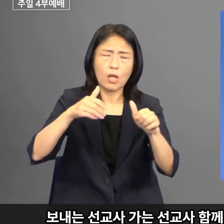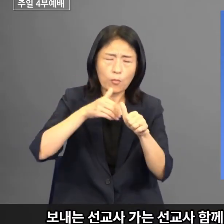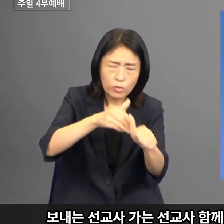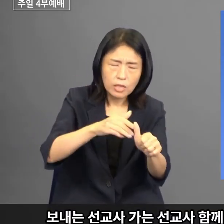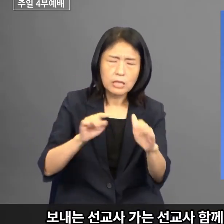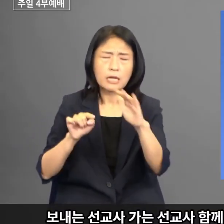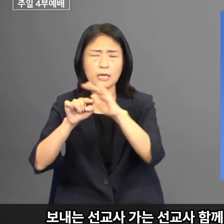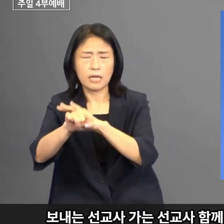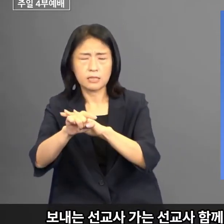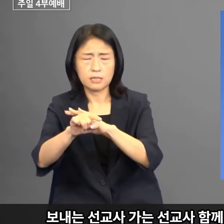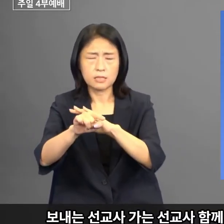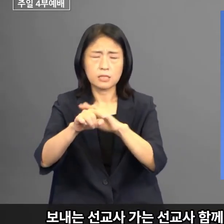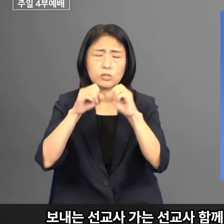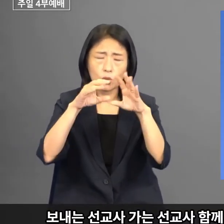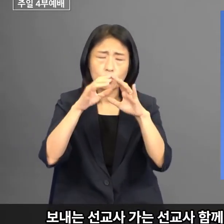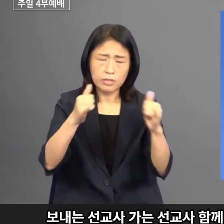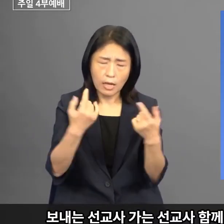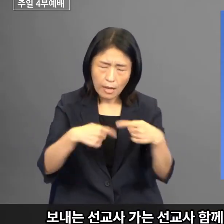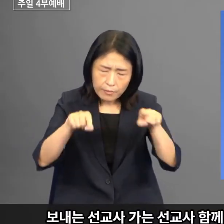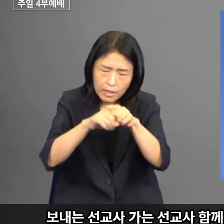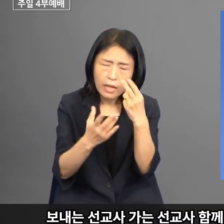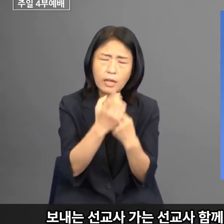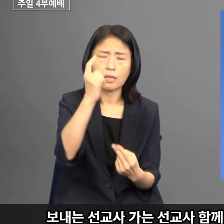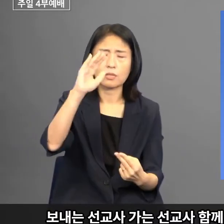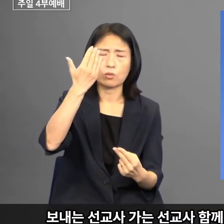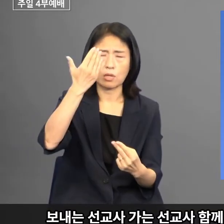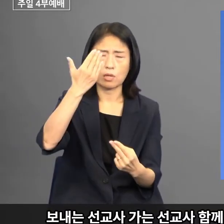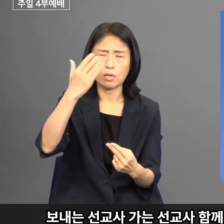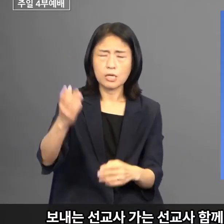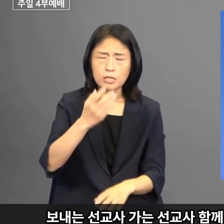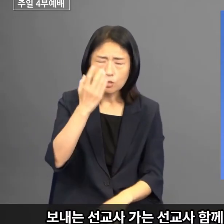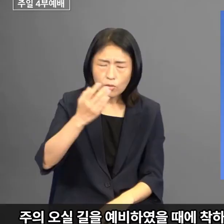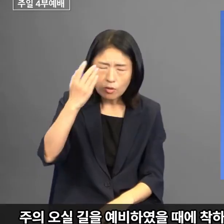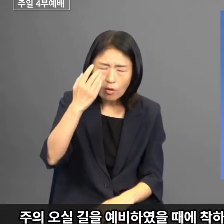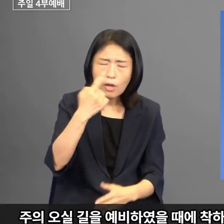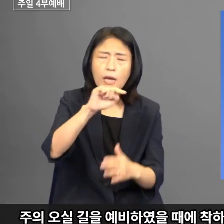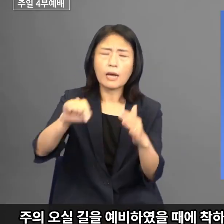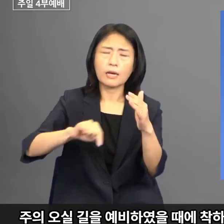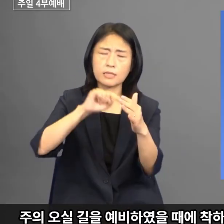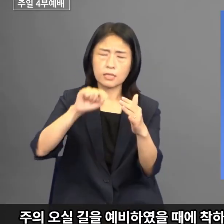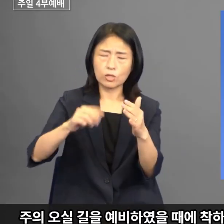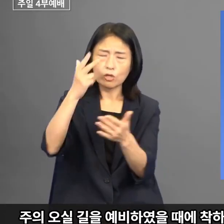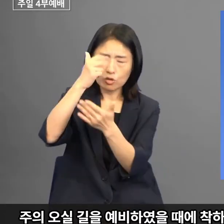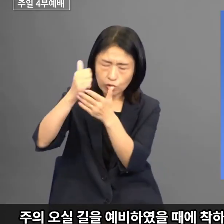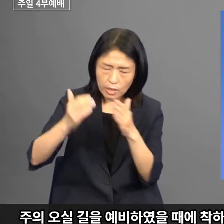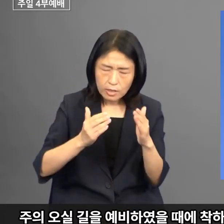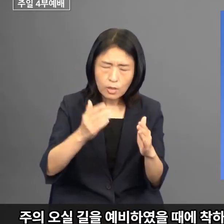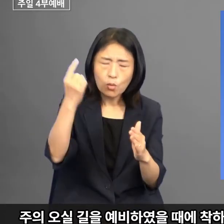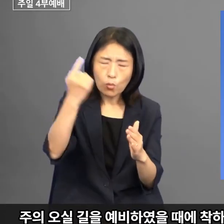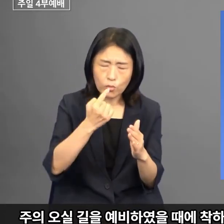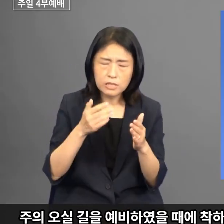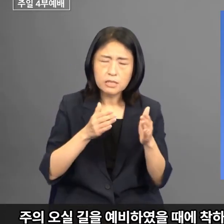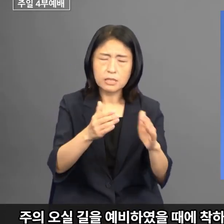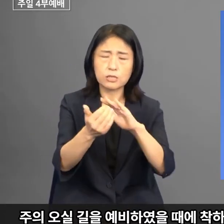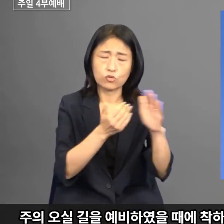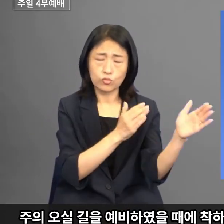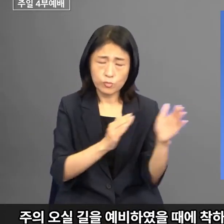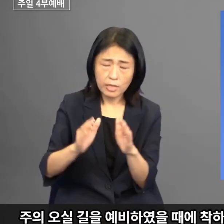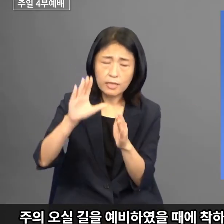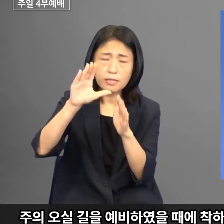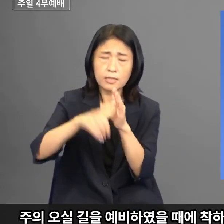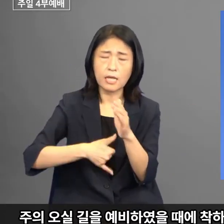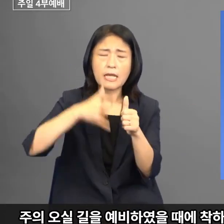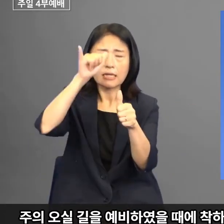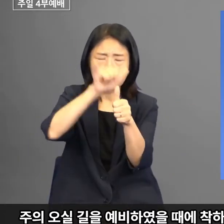가는 선교사 함께 하나 되어서 함께 성령 안에서 걸어 주의 오실 길을 예비하였을 때에 착하고 충성된 종아